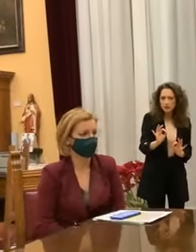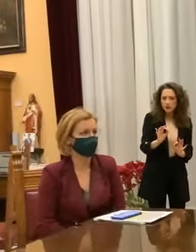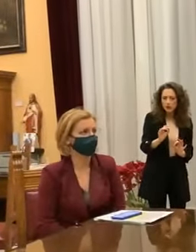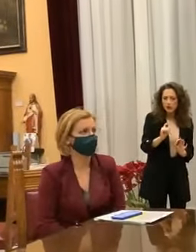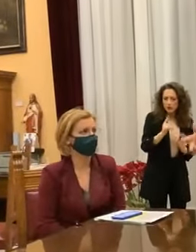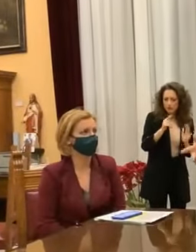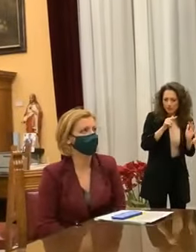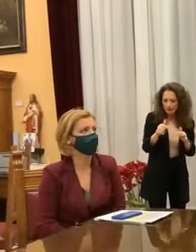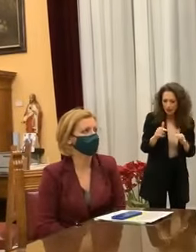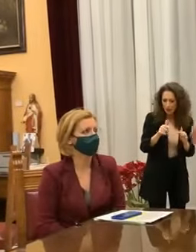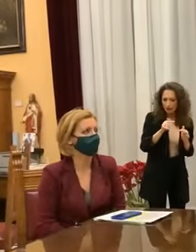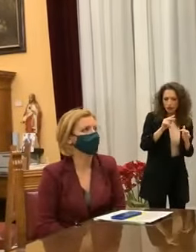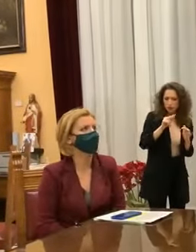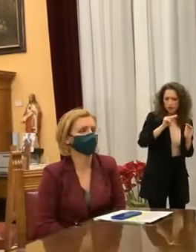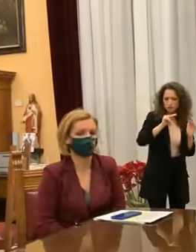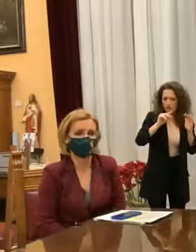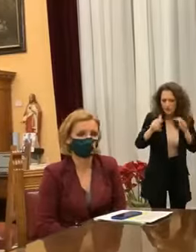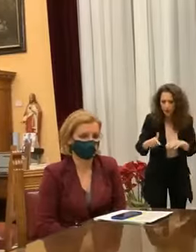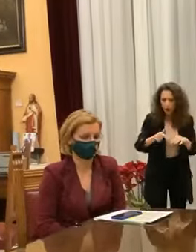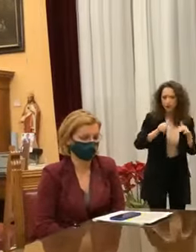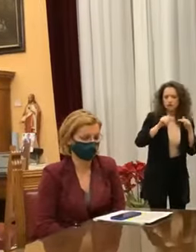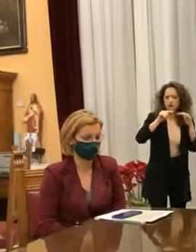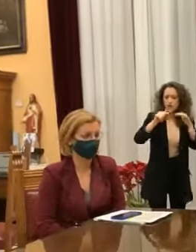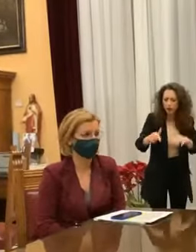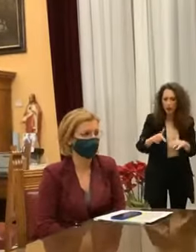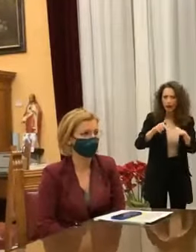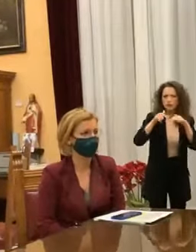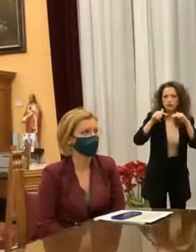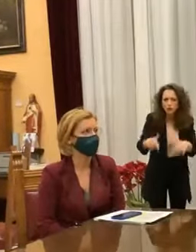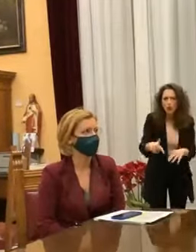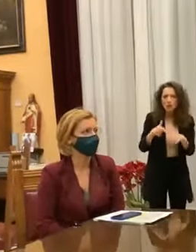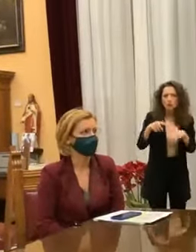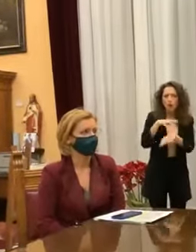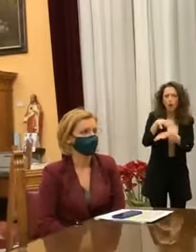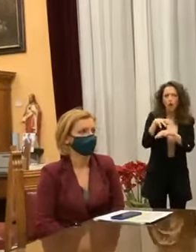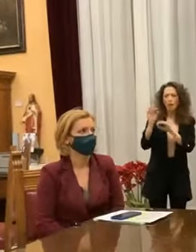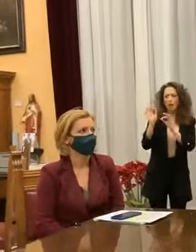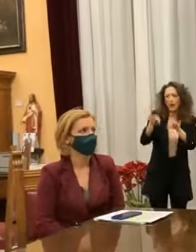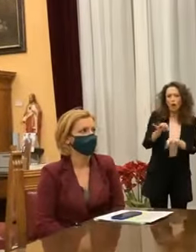terza settimana e il commissario a Messina non ne dovevano nominare perché